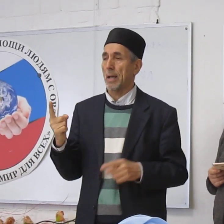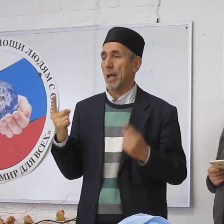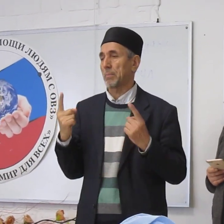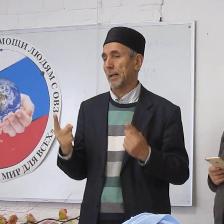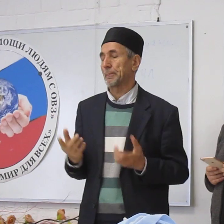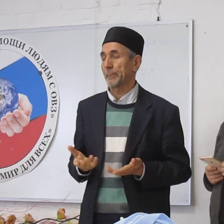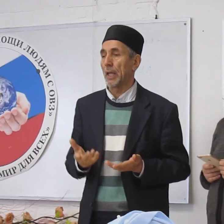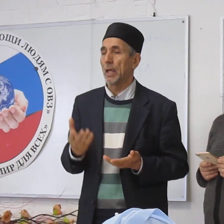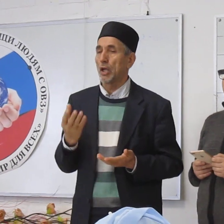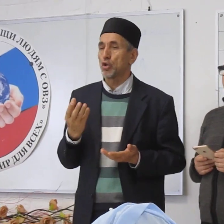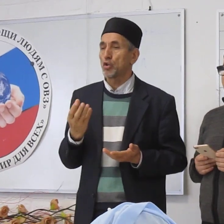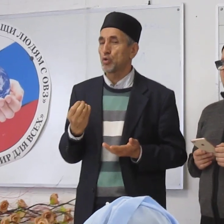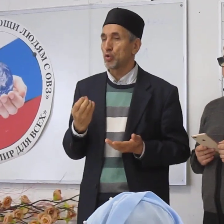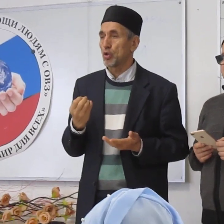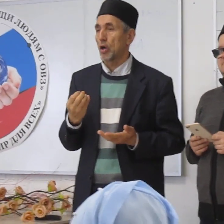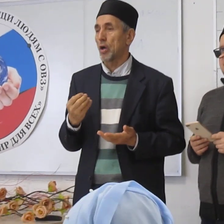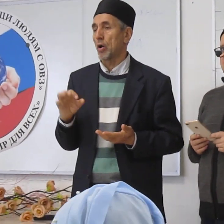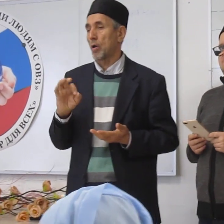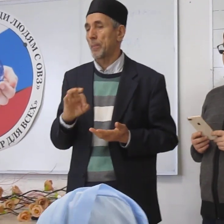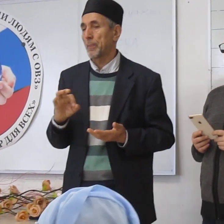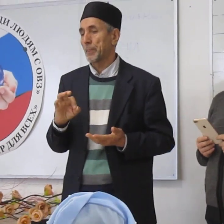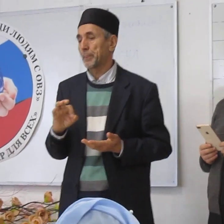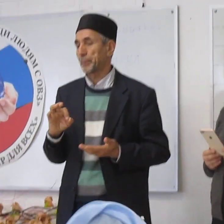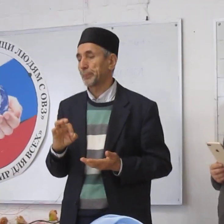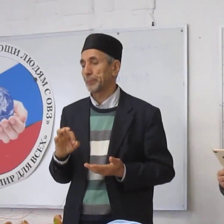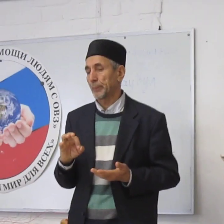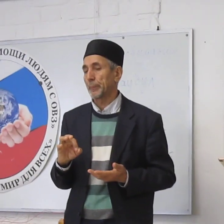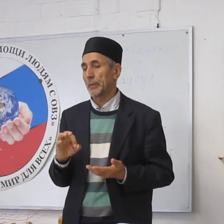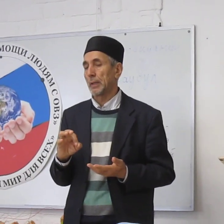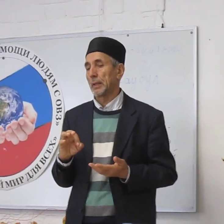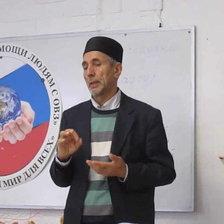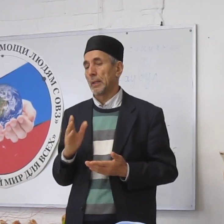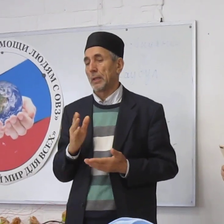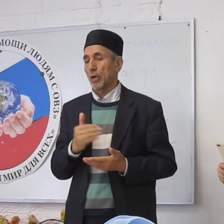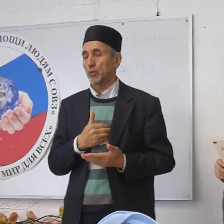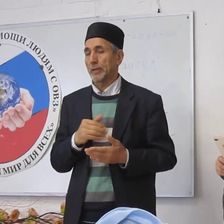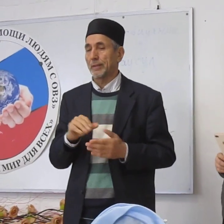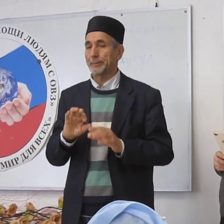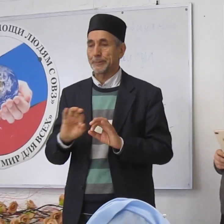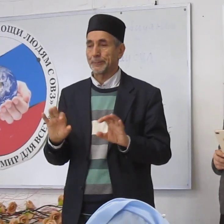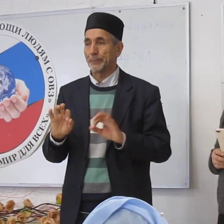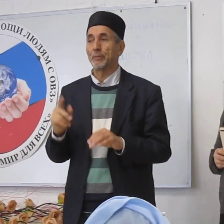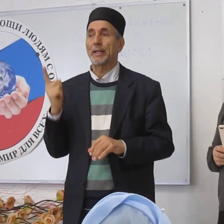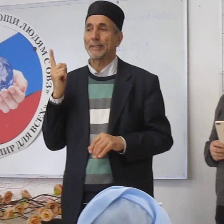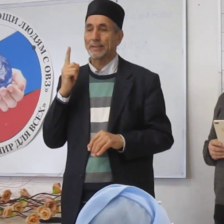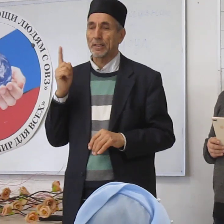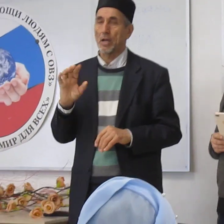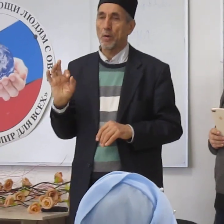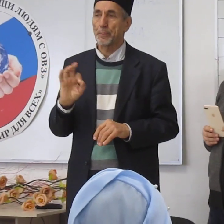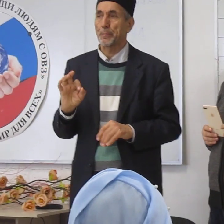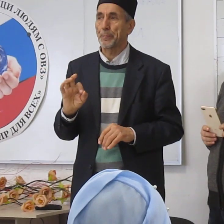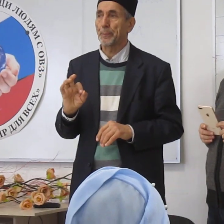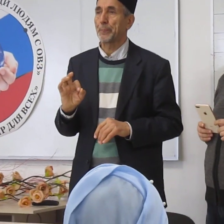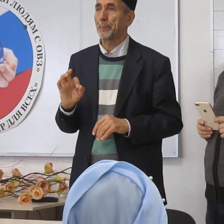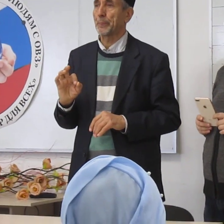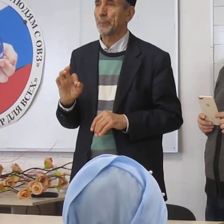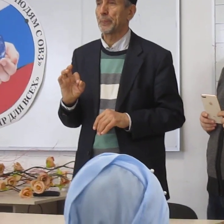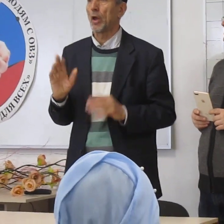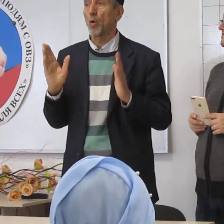И еще про одну вещь я хотел сказать. Ну, вы, наверное, слышали про такое, про мусульманское